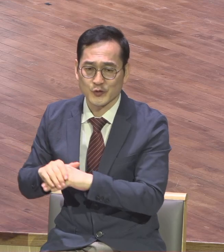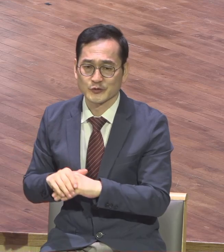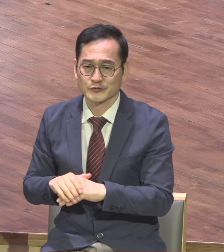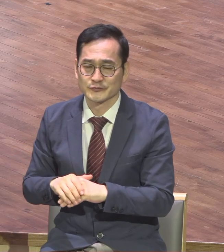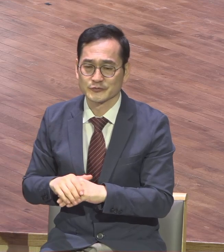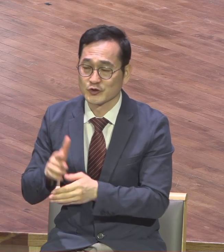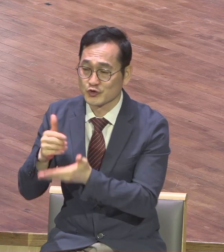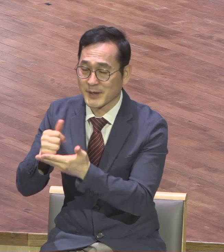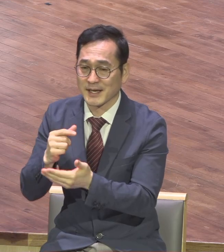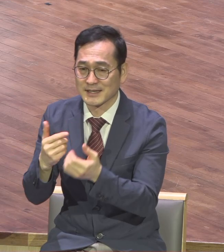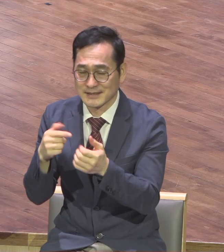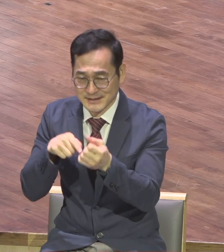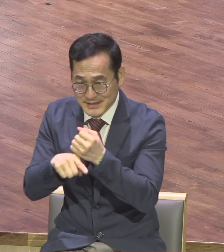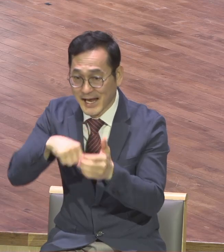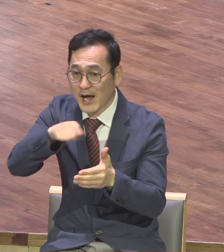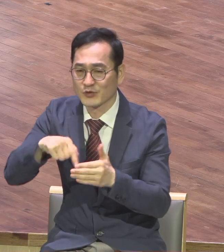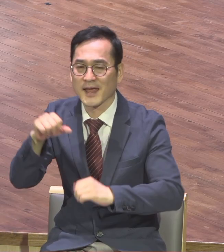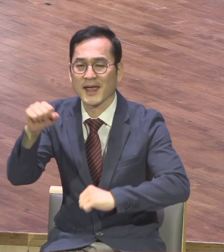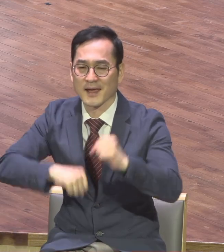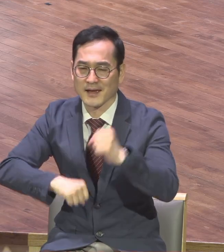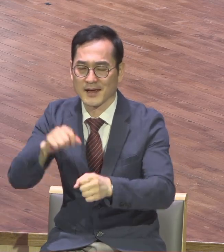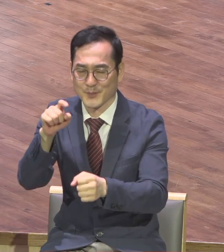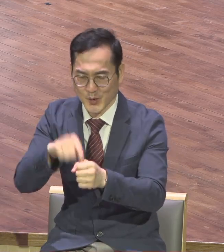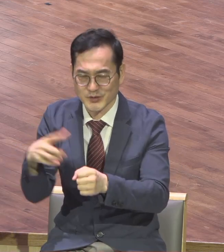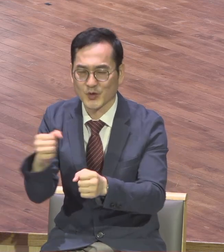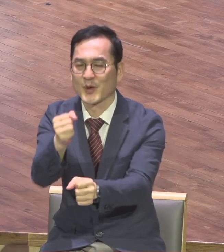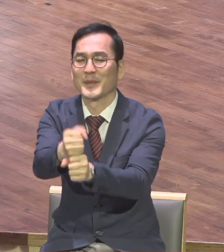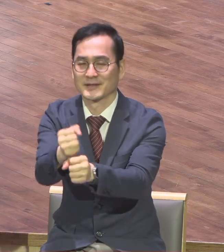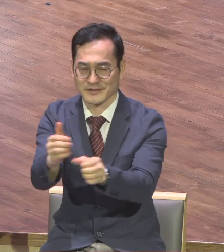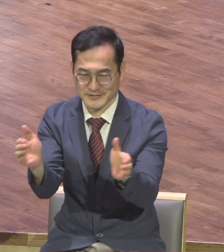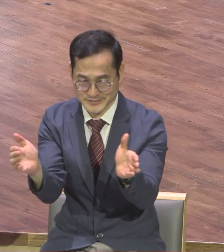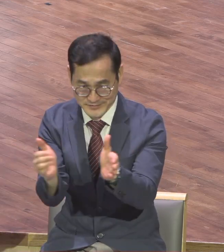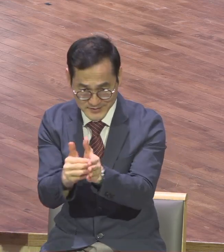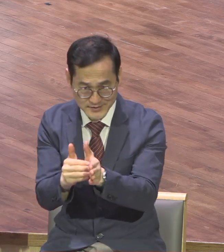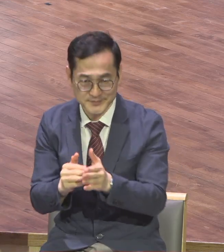하려 하심이니라. 아멘.